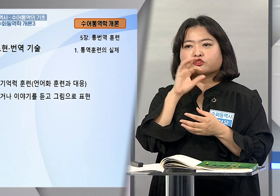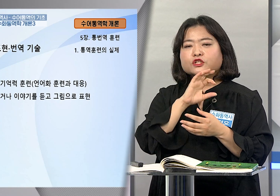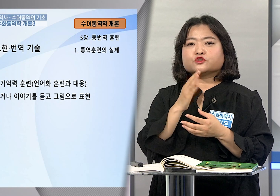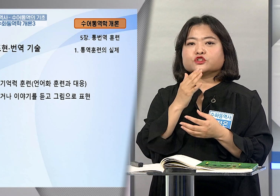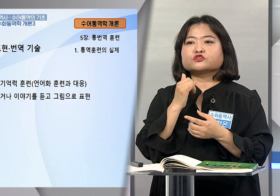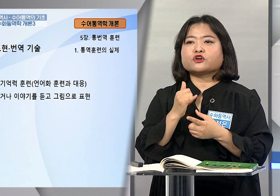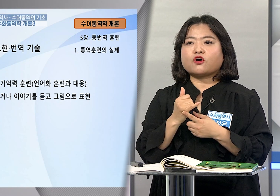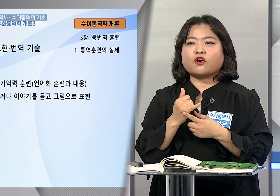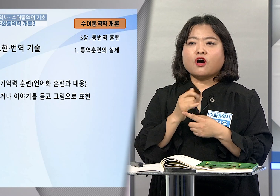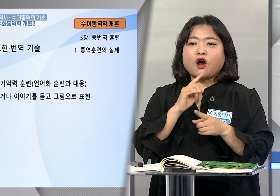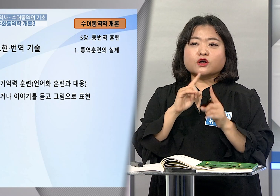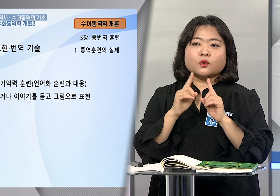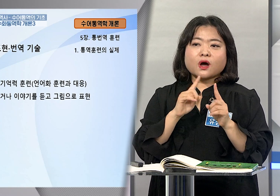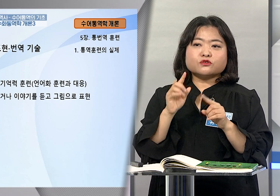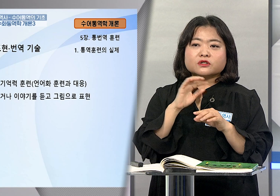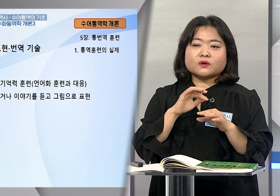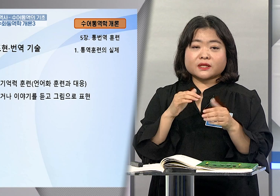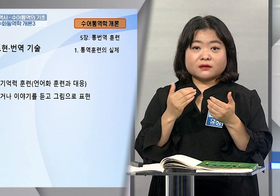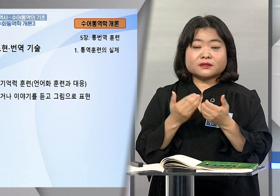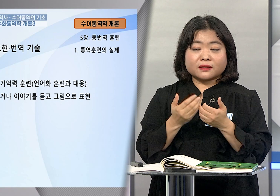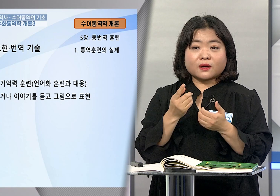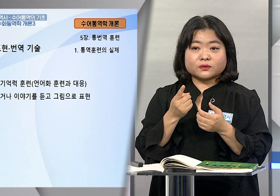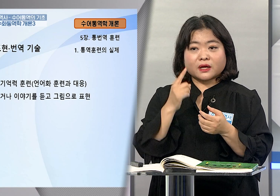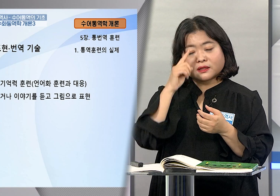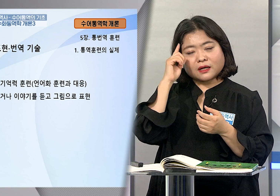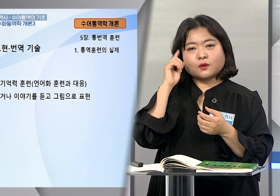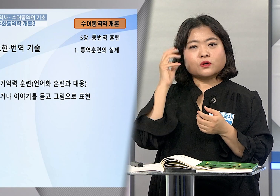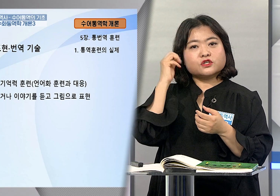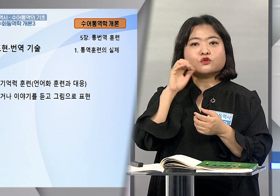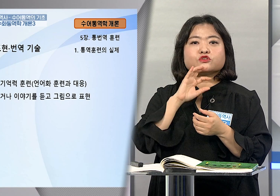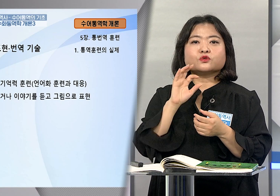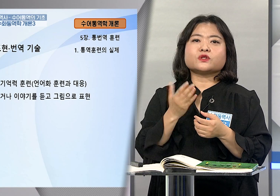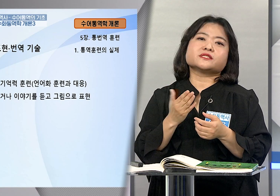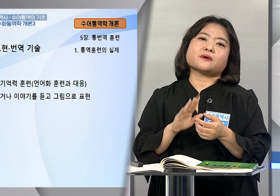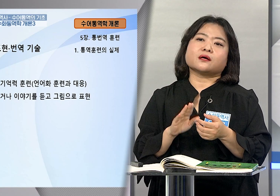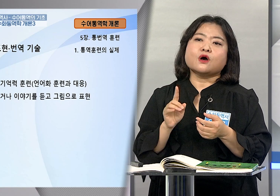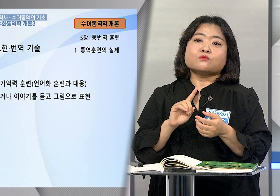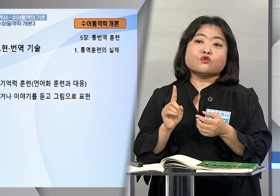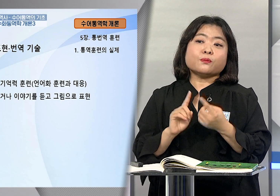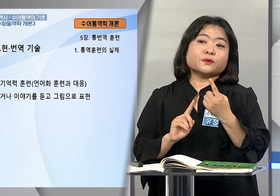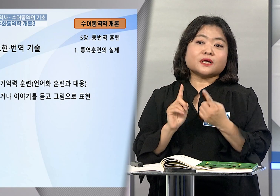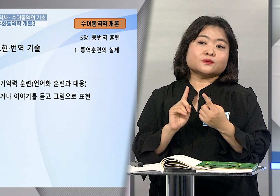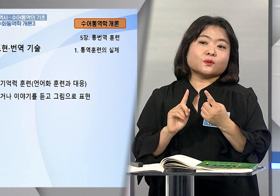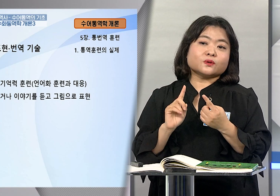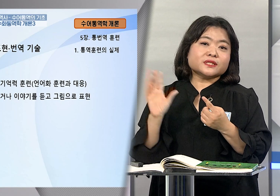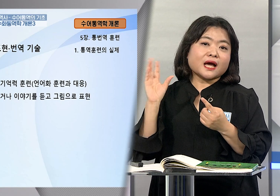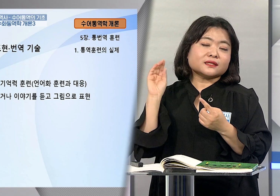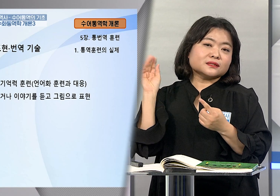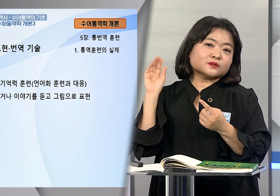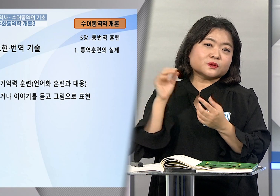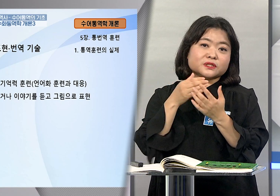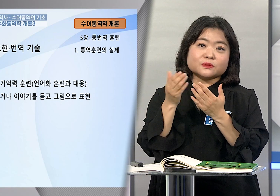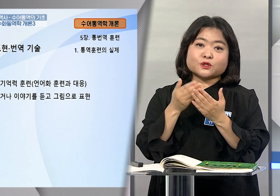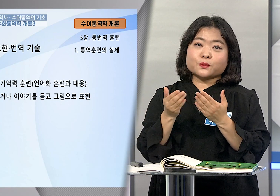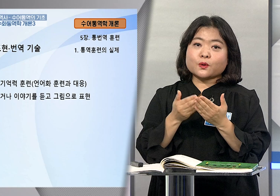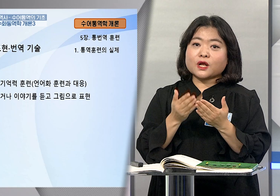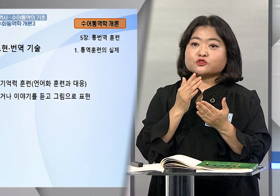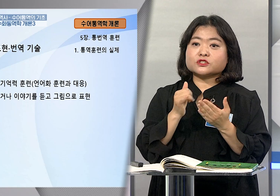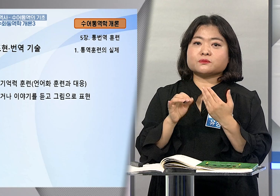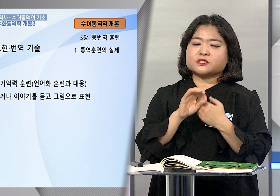수 있고요. 언어화 훈련과 대응된다고 이야기하고 기억 훈련도 되지만 무엇보다도 이야기를 듣고 그림으로 표현할 수 있으면 제일